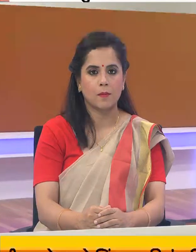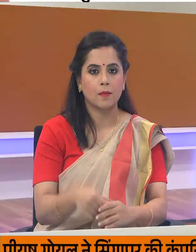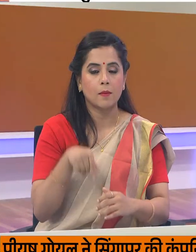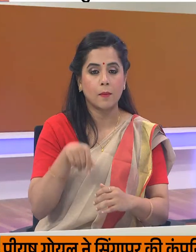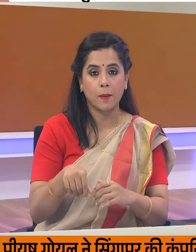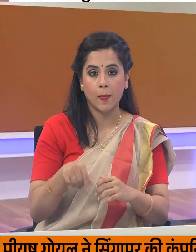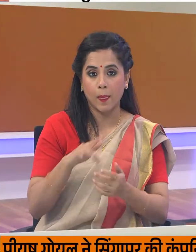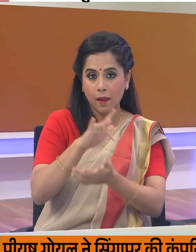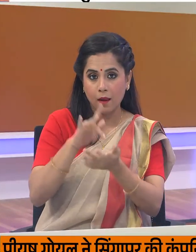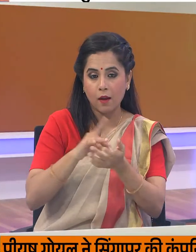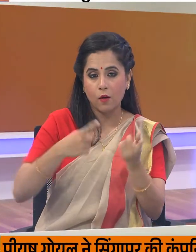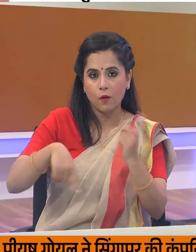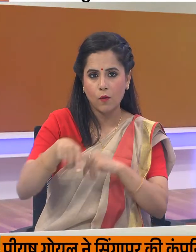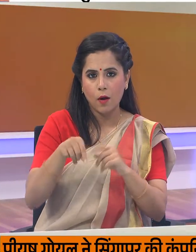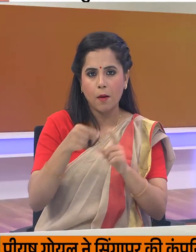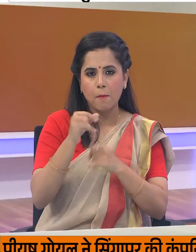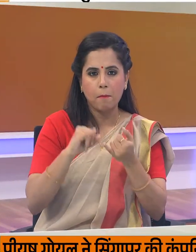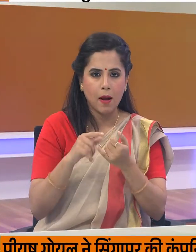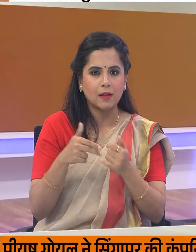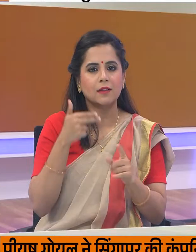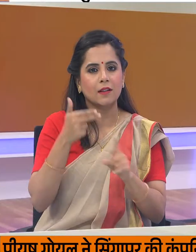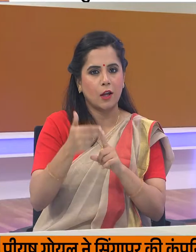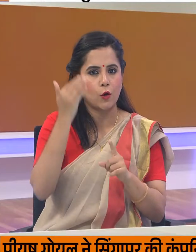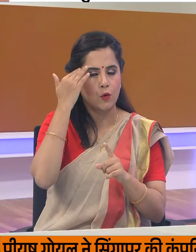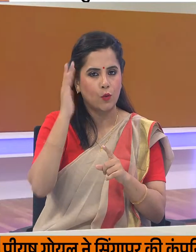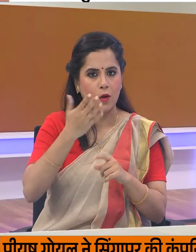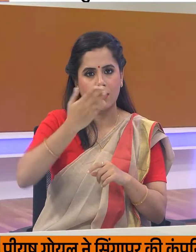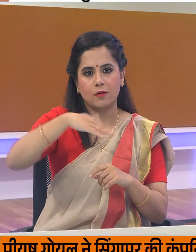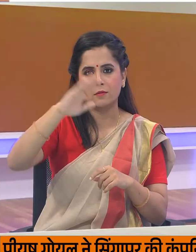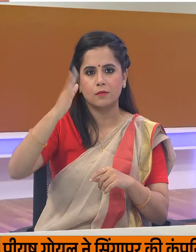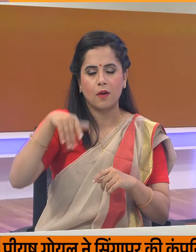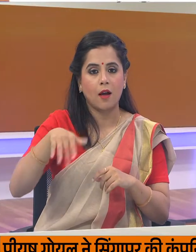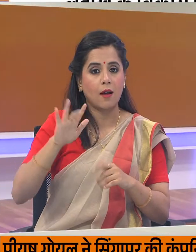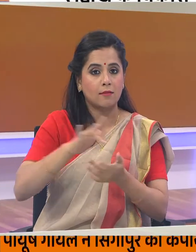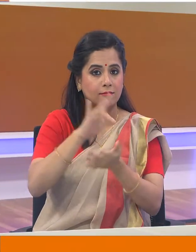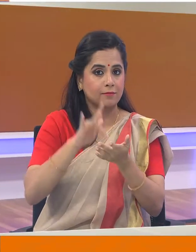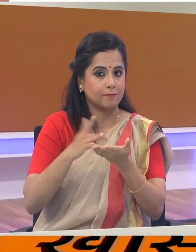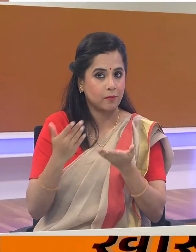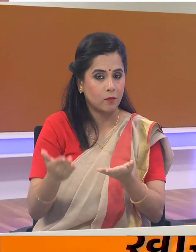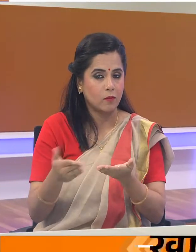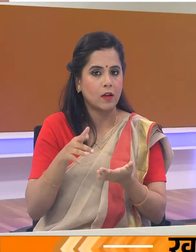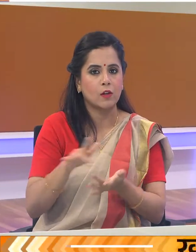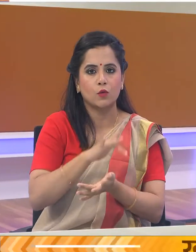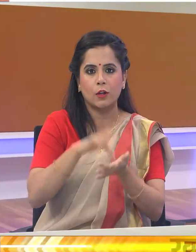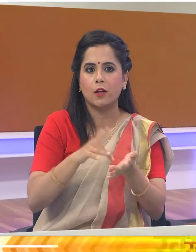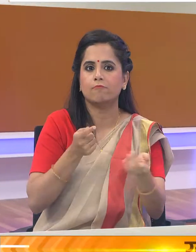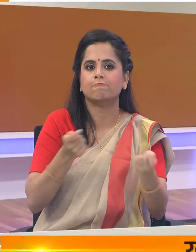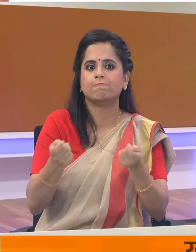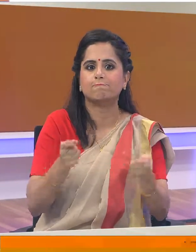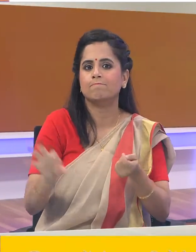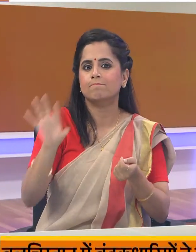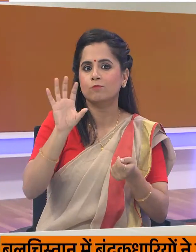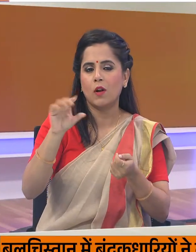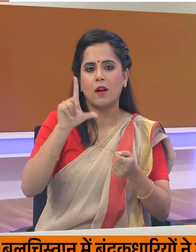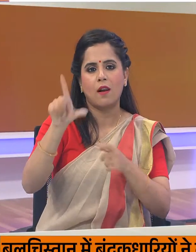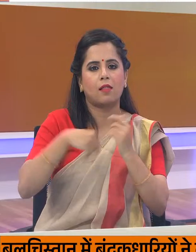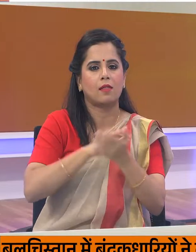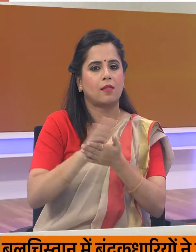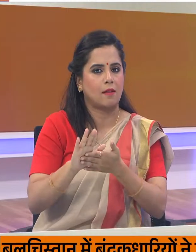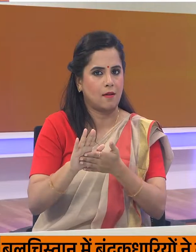लैंड ऑफ पासेस के नाम से जाना जाने वाला और हिमालय की गोद में बसा है केंद्र शासित प्रदेश लद्दाख।